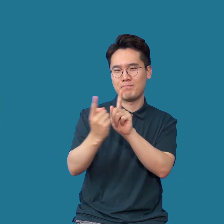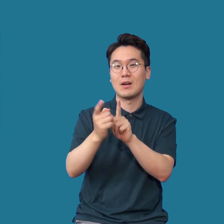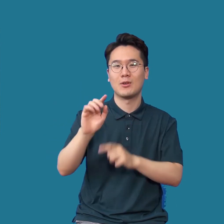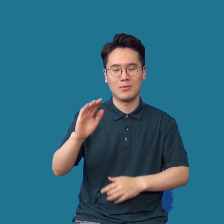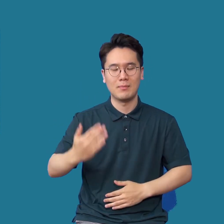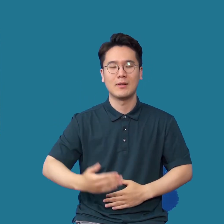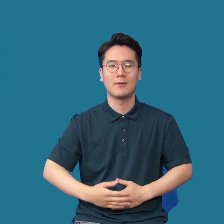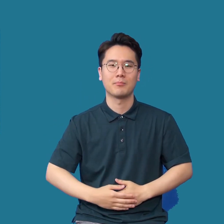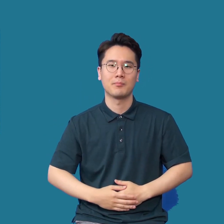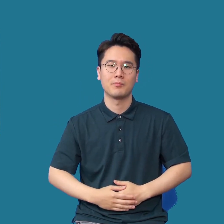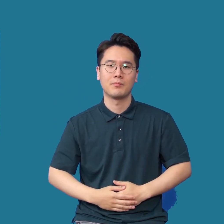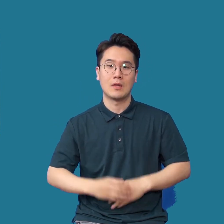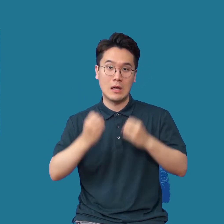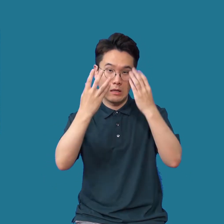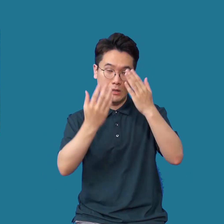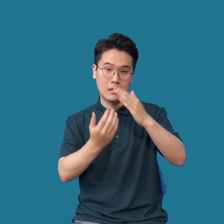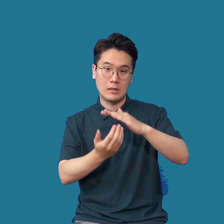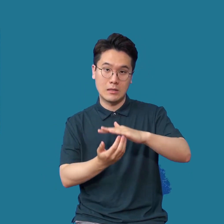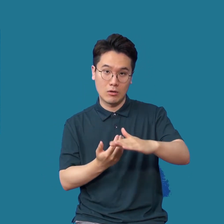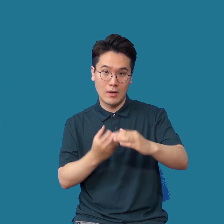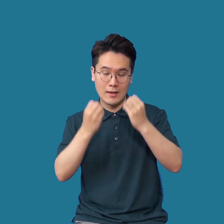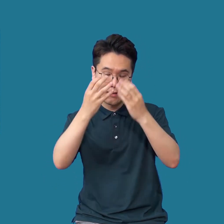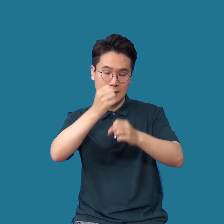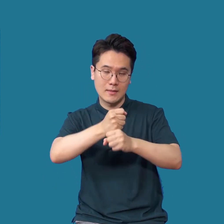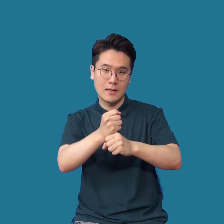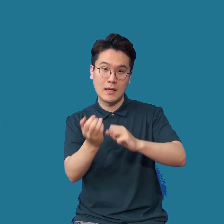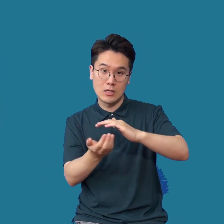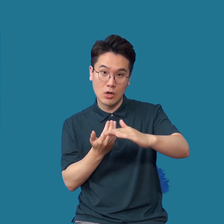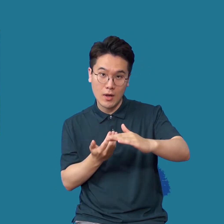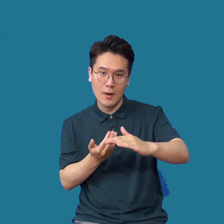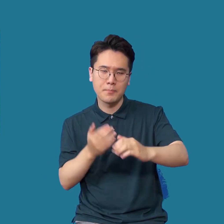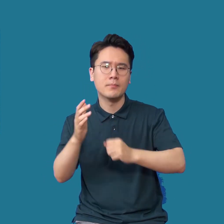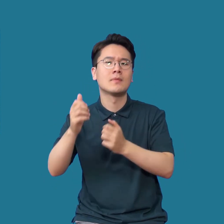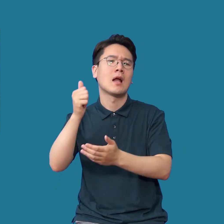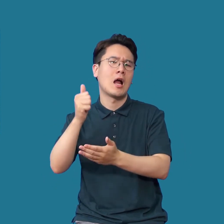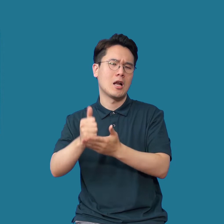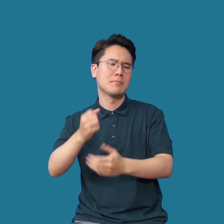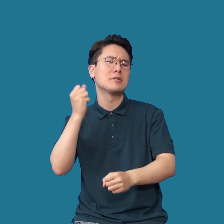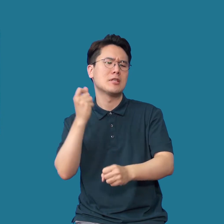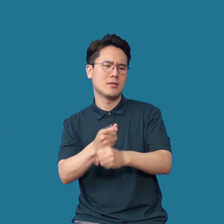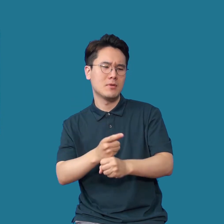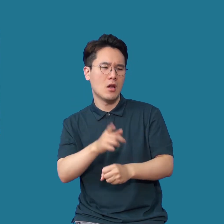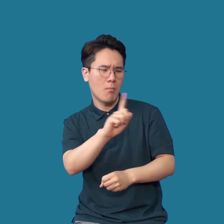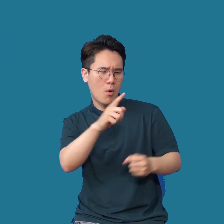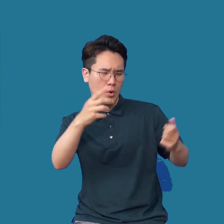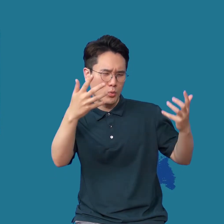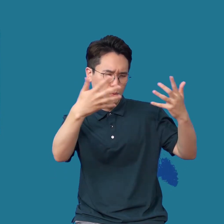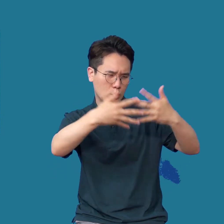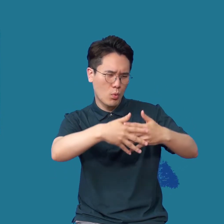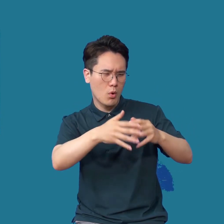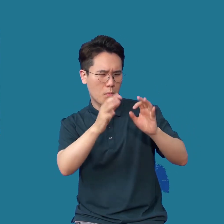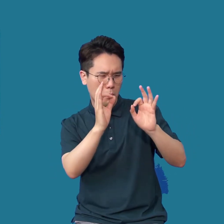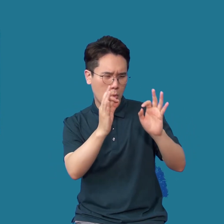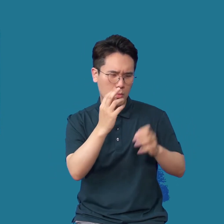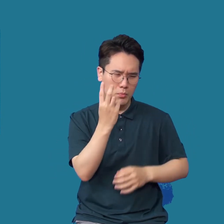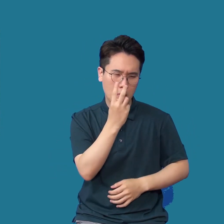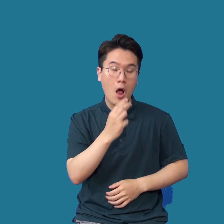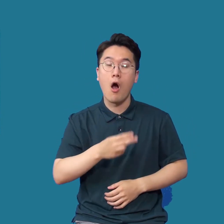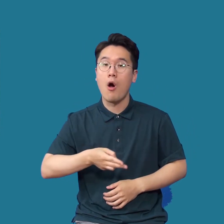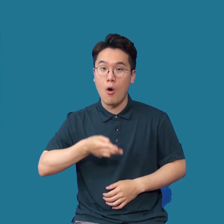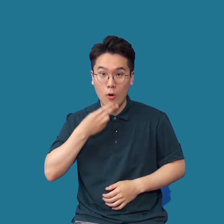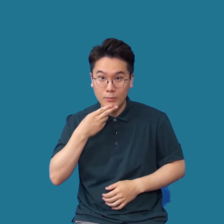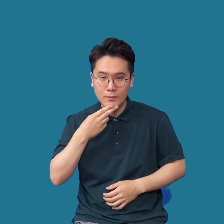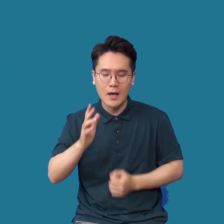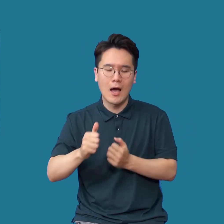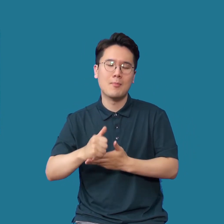창세전에 벌써 그렇게 될 걸 하나님이 아무 조건 보지 않고 오직 자기의 기쁘신 뜻을 따라서 예정을 했기